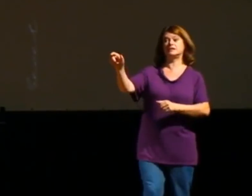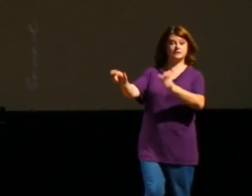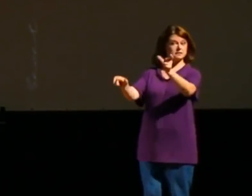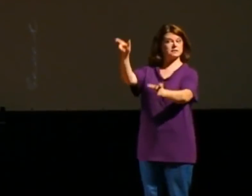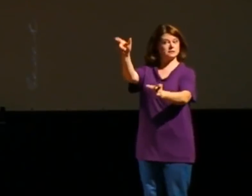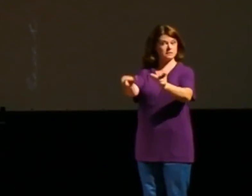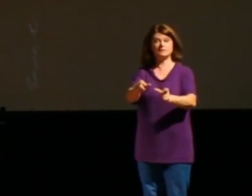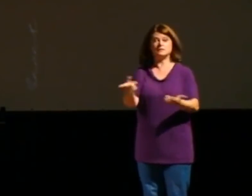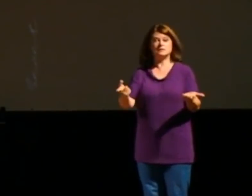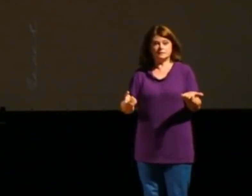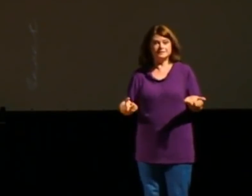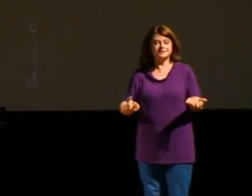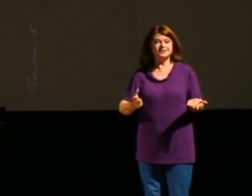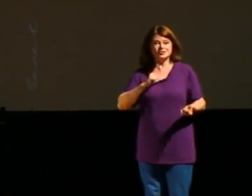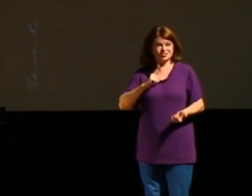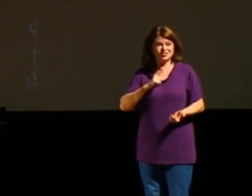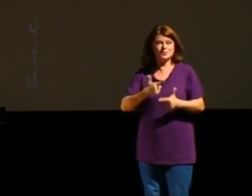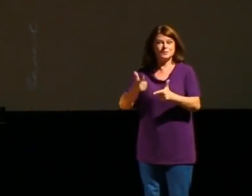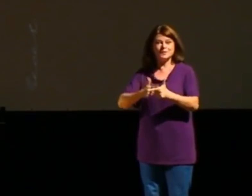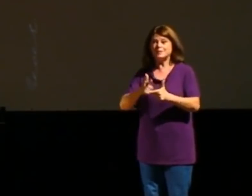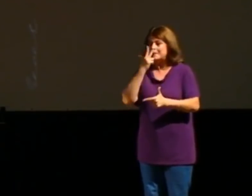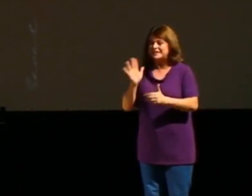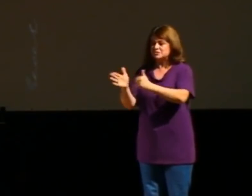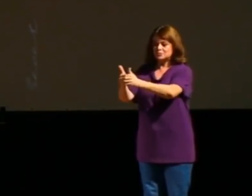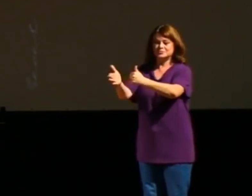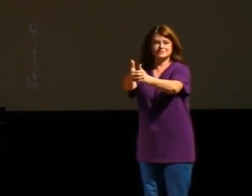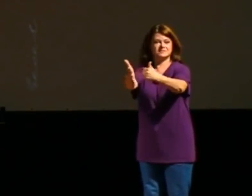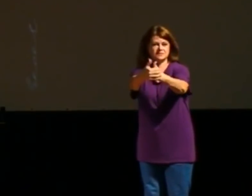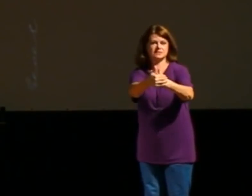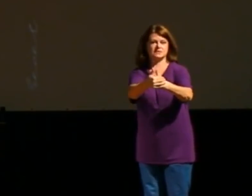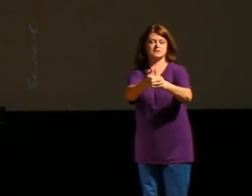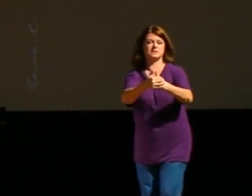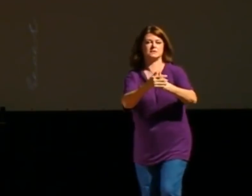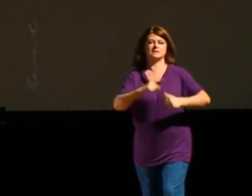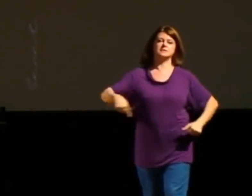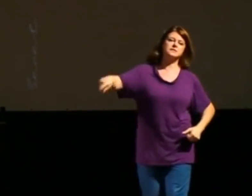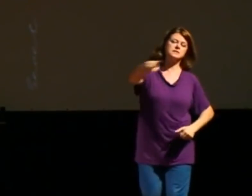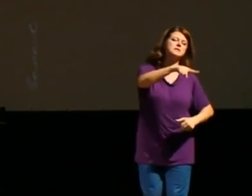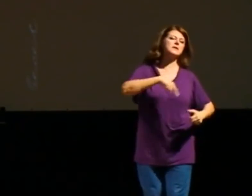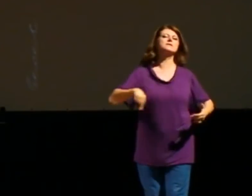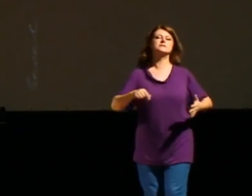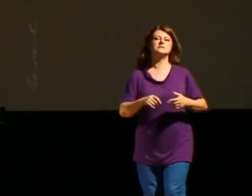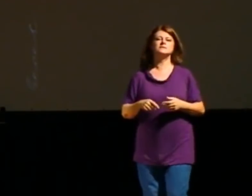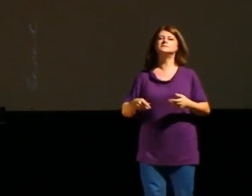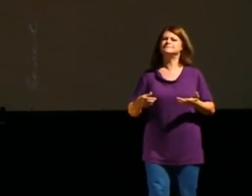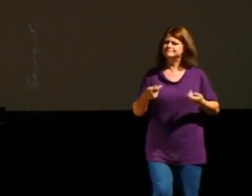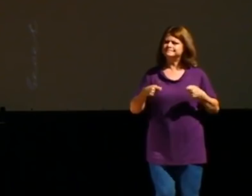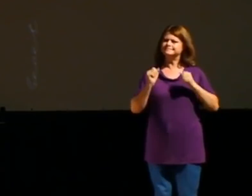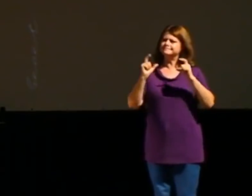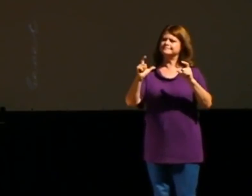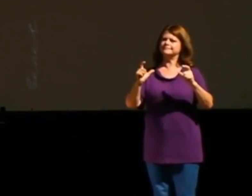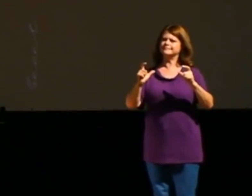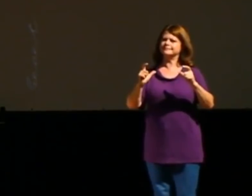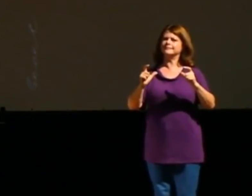eles vivem, porque ele pode resolver isso. A aparência, gente, é algo que engana as pessoas,